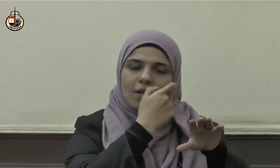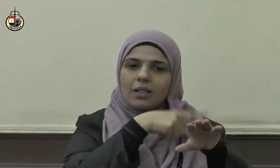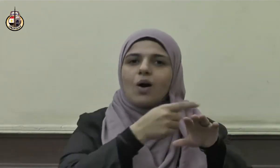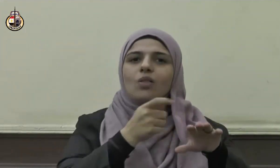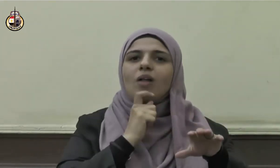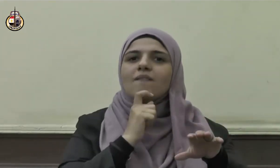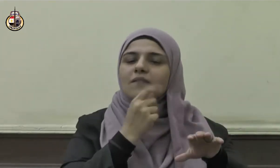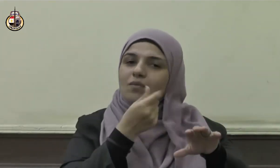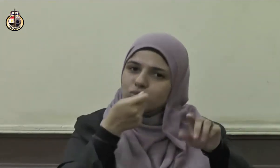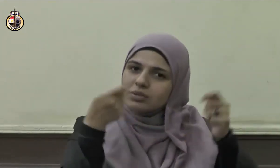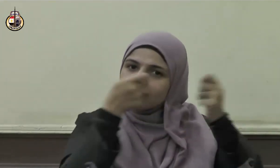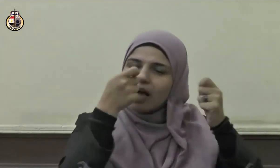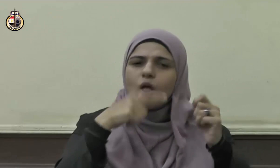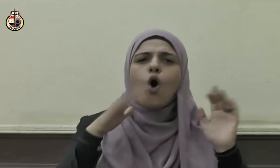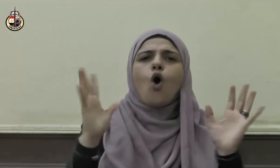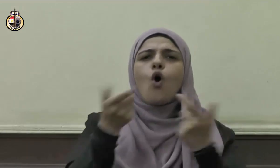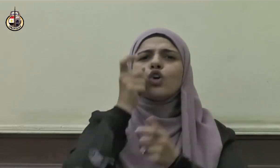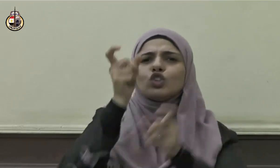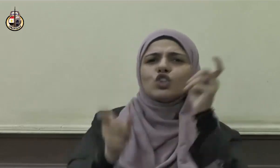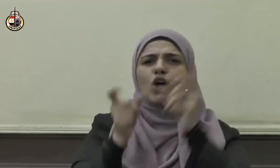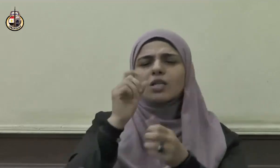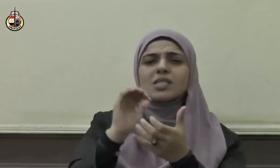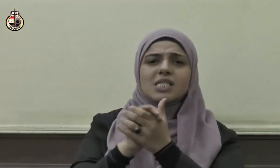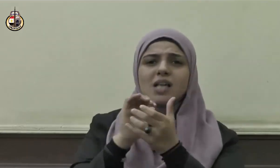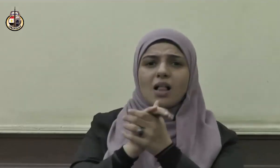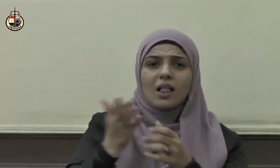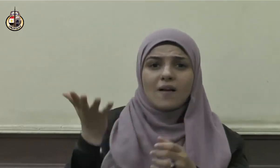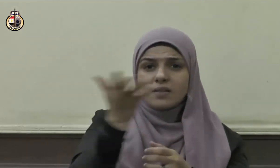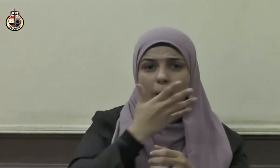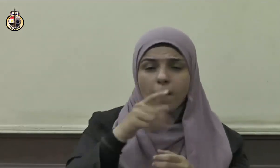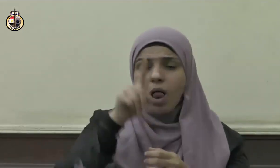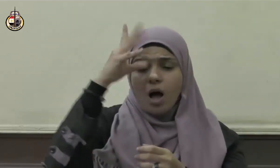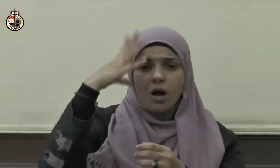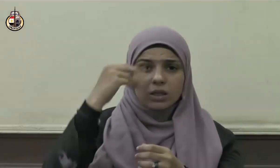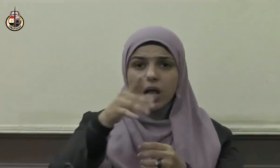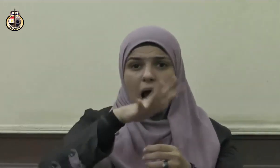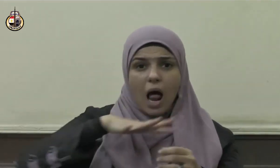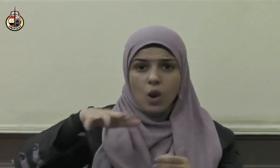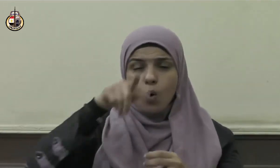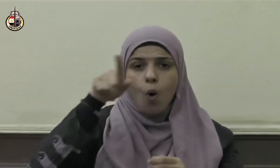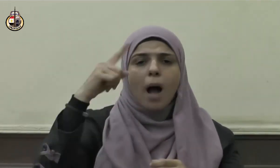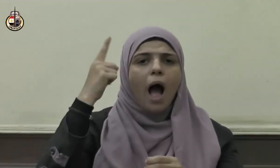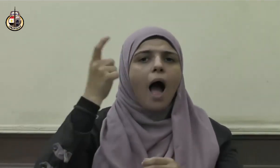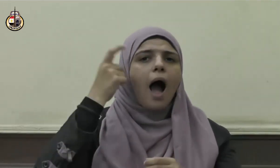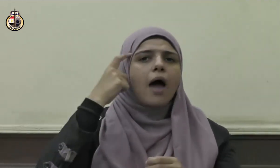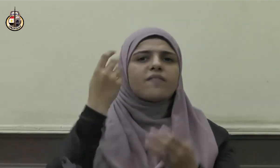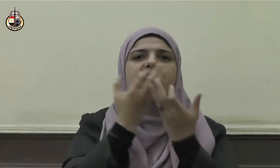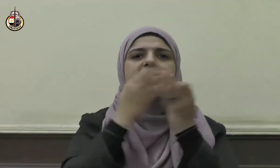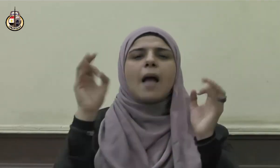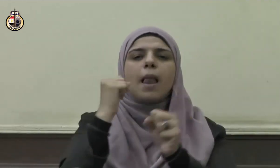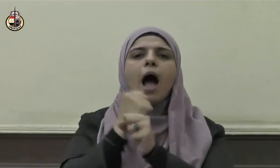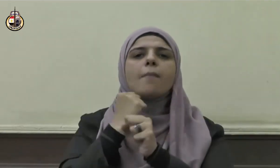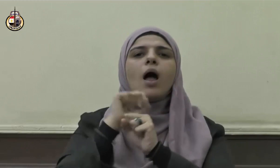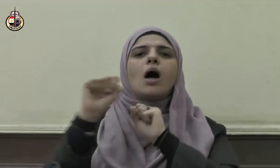فكان كل واحد من الصحابة رضوان الله عليهم يعرف ما عليه فيؤديه